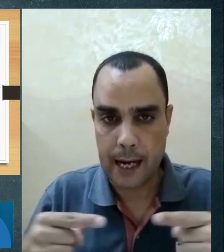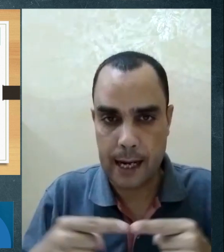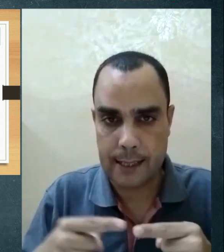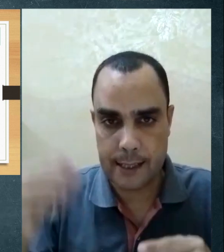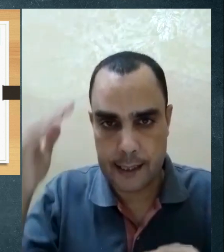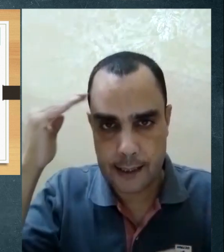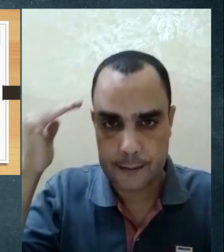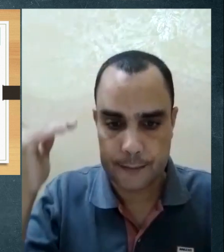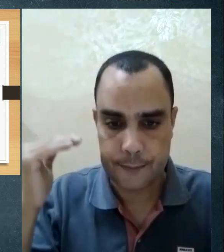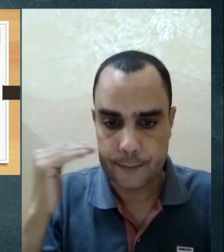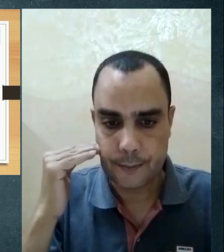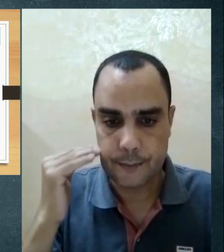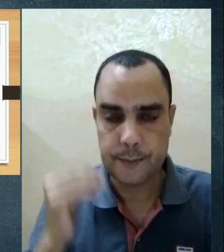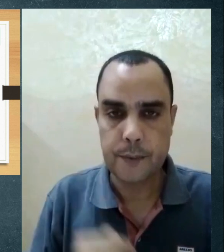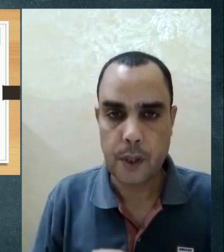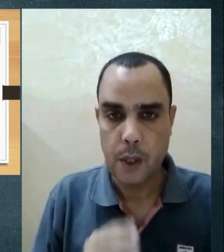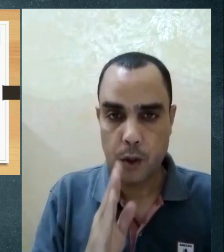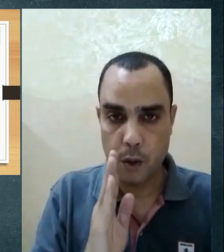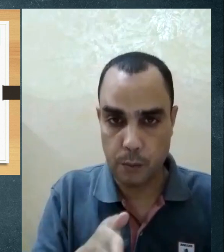التي